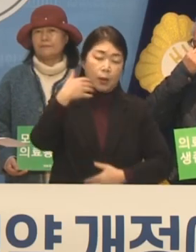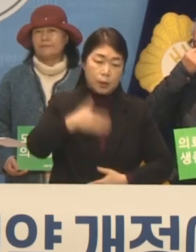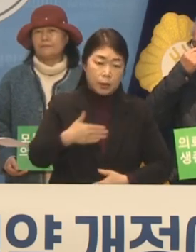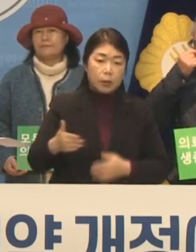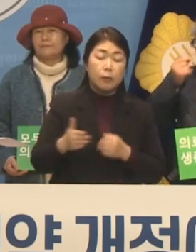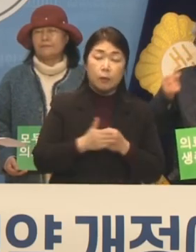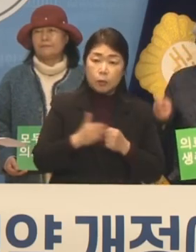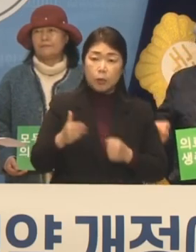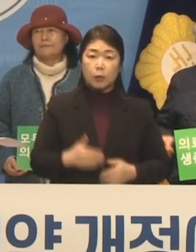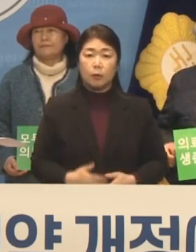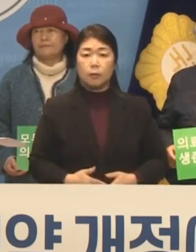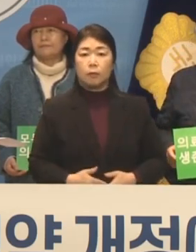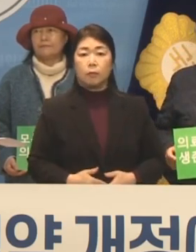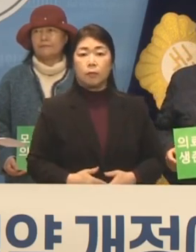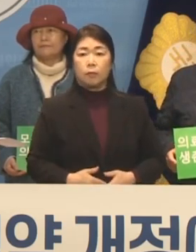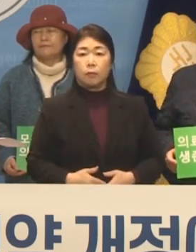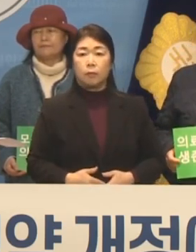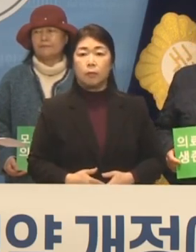않았다는 이유로